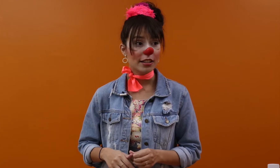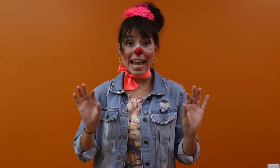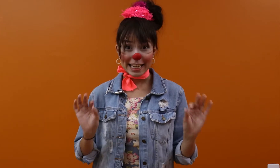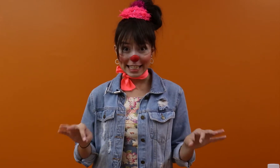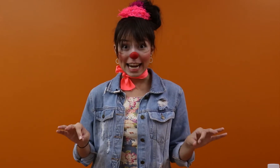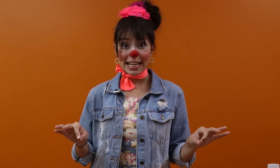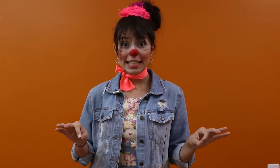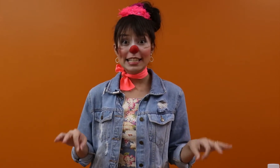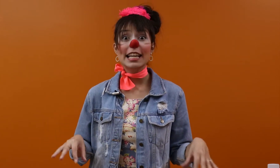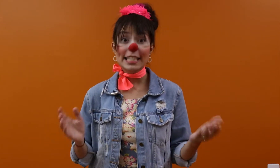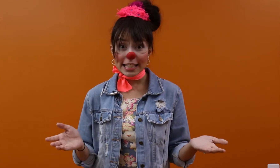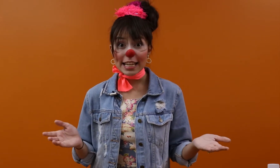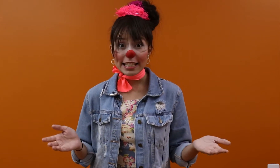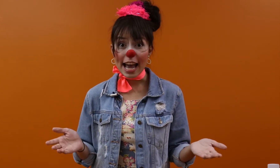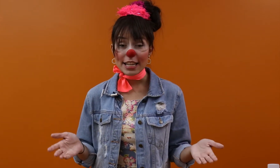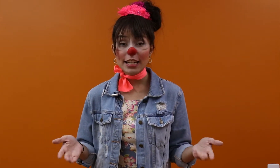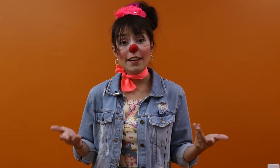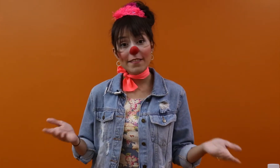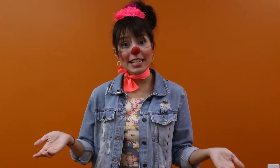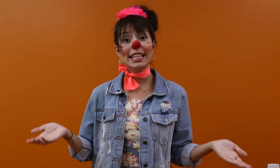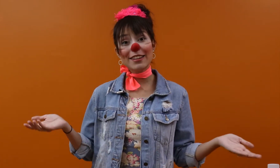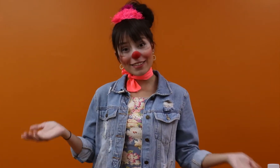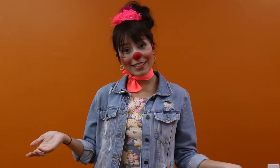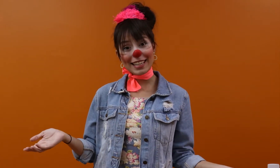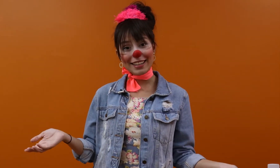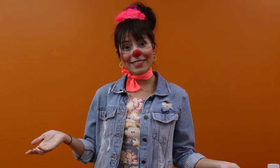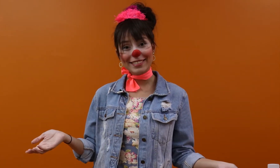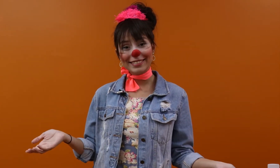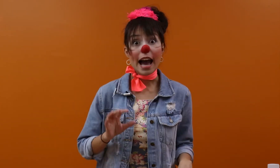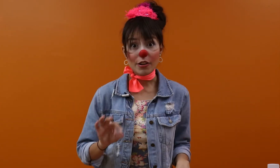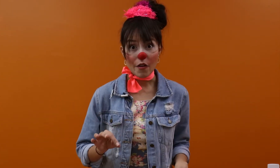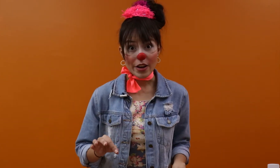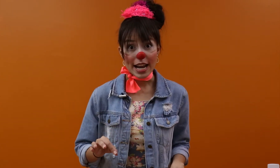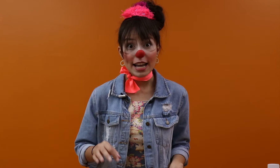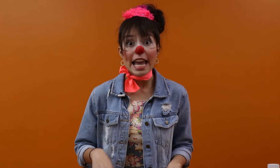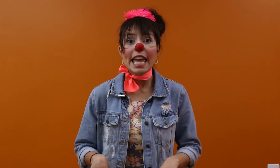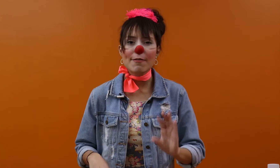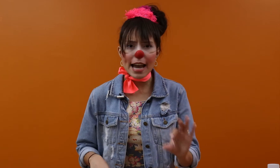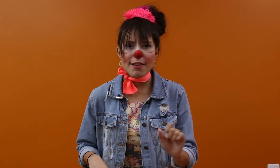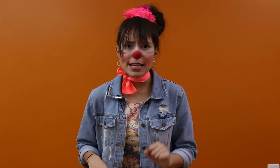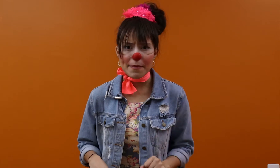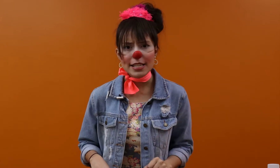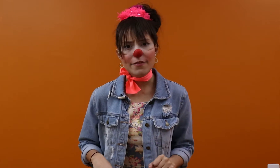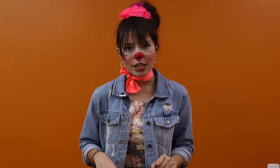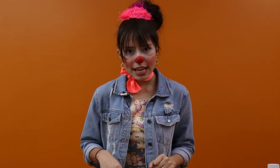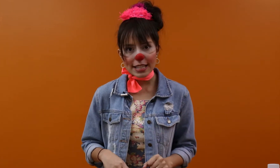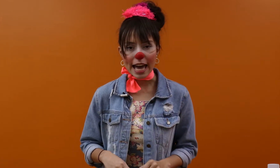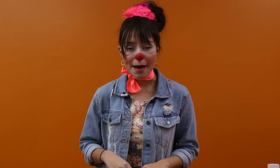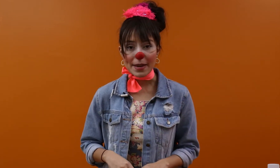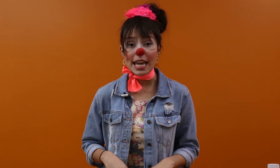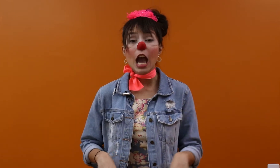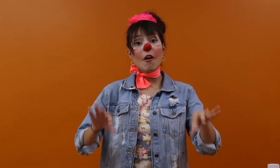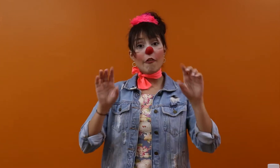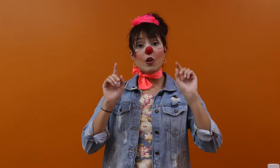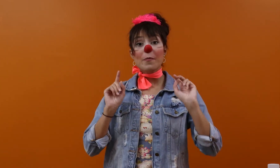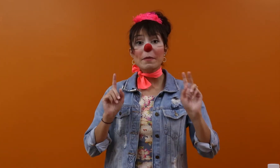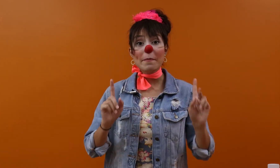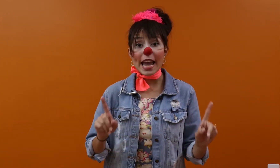em Gênesis 17, versículo 5. Agora, eu quero saber se vocês sabem qual foi o